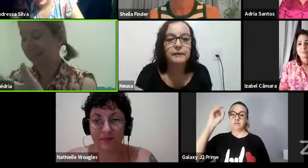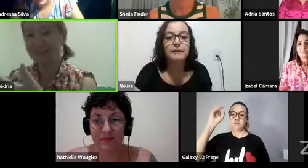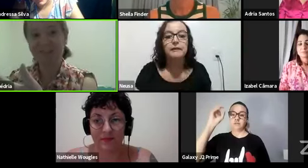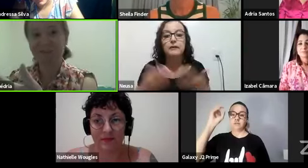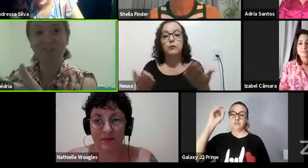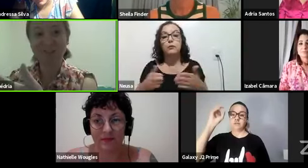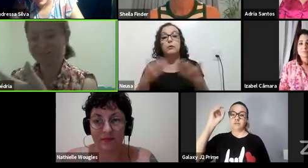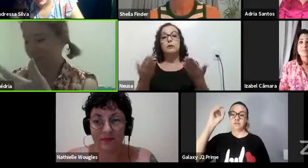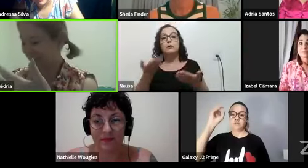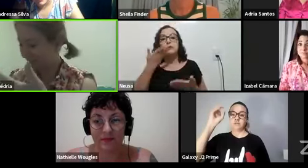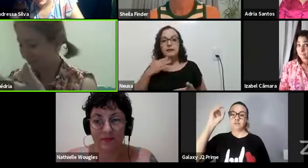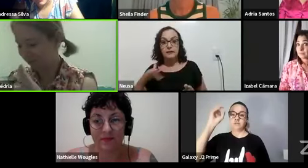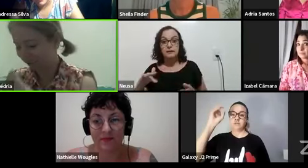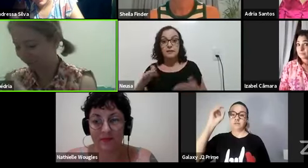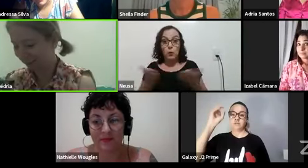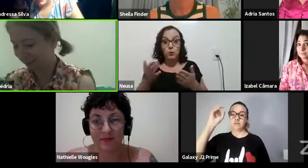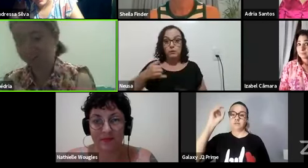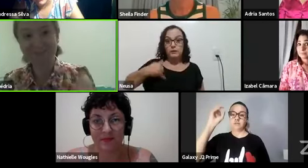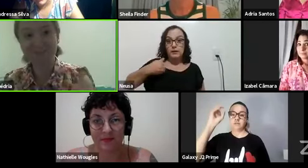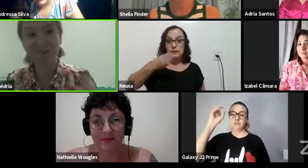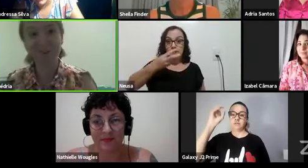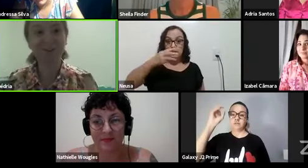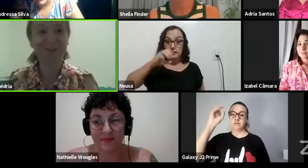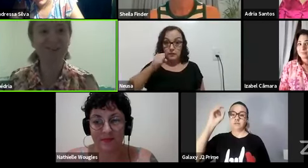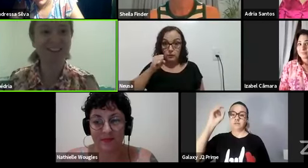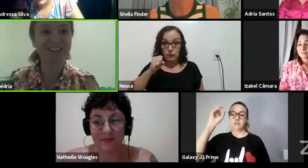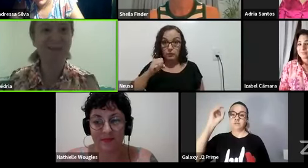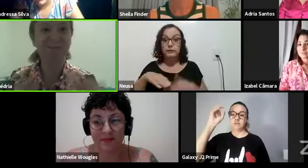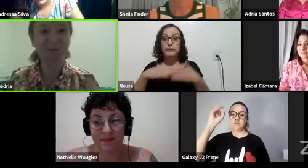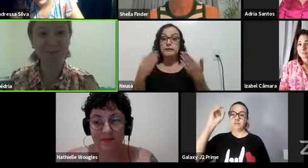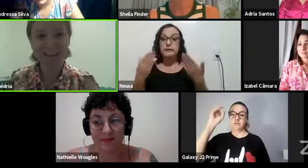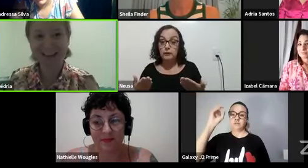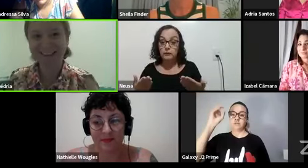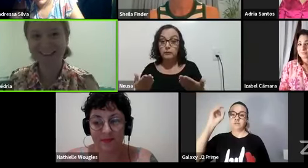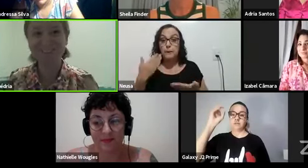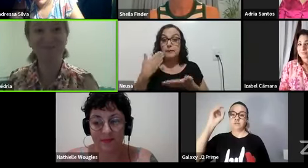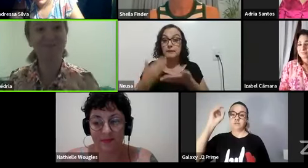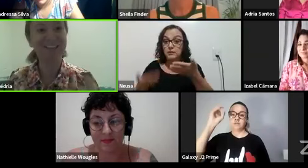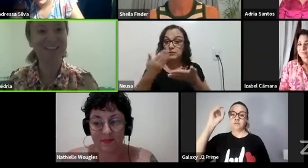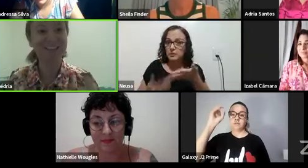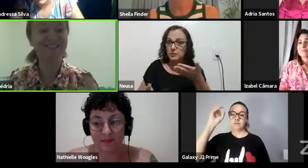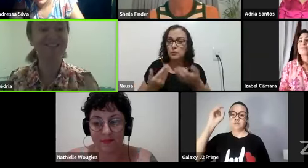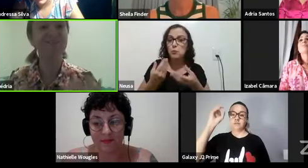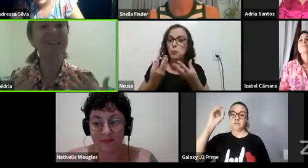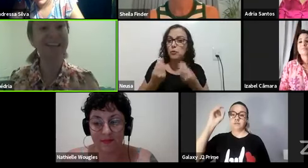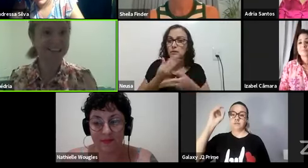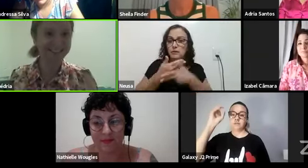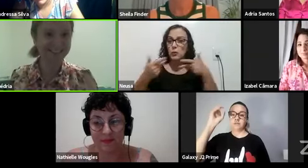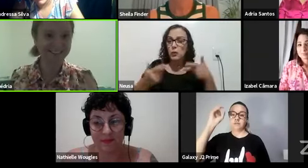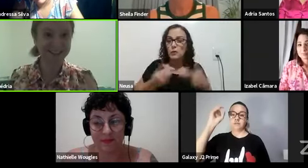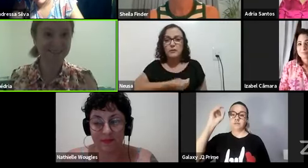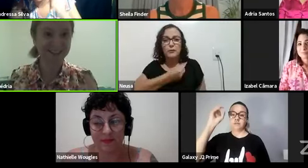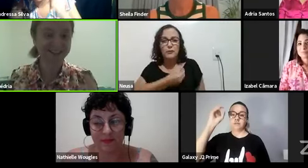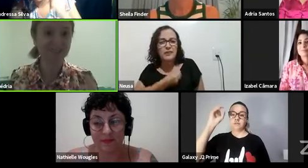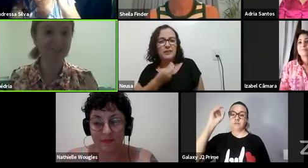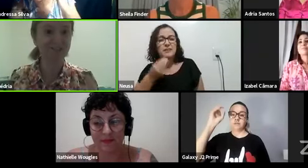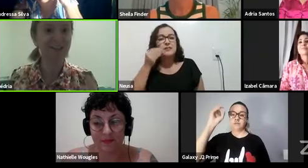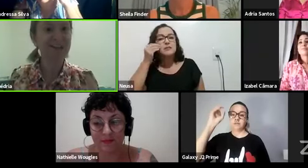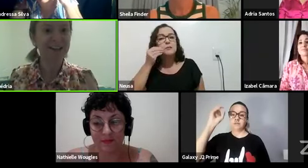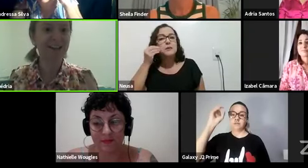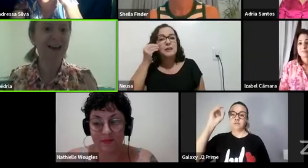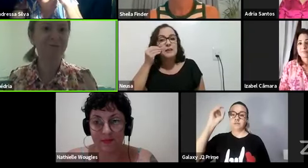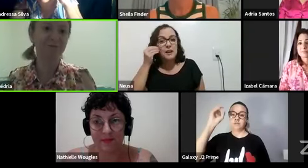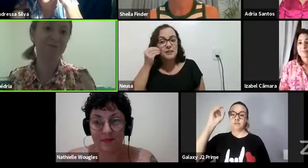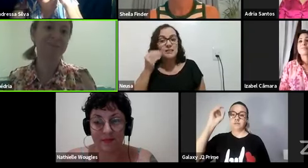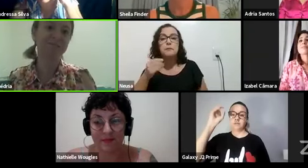né? Hoje eu tenho 38 anos, então, assim, o quanto que eu deixei de me apropriar, né, de vida, de experiências